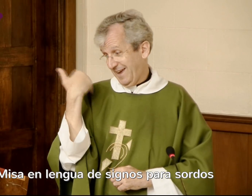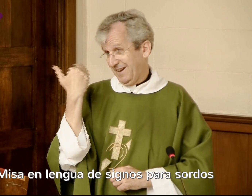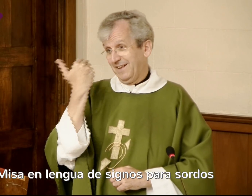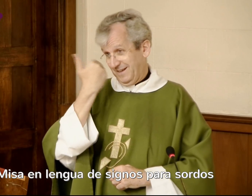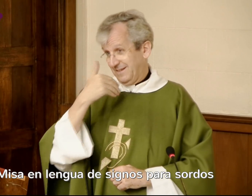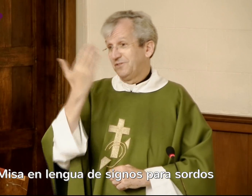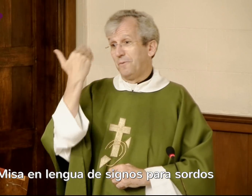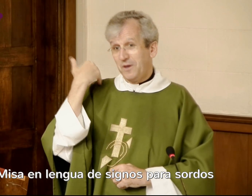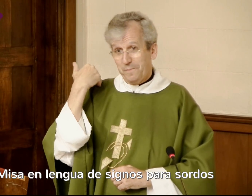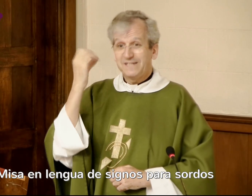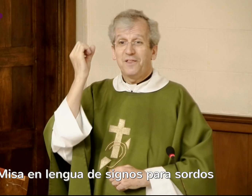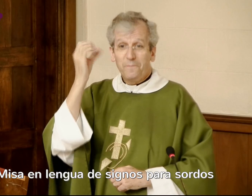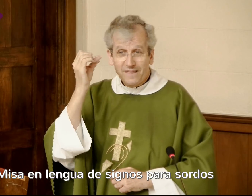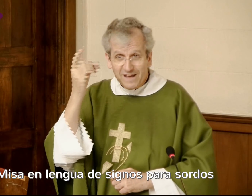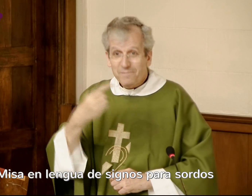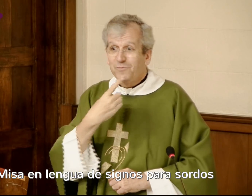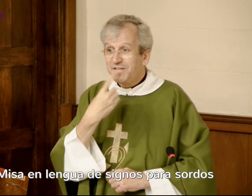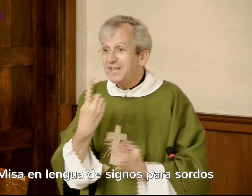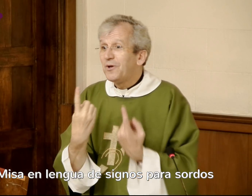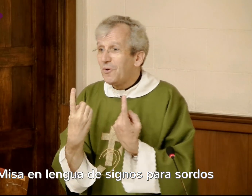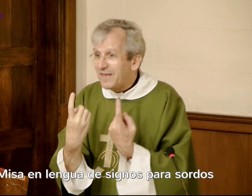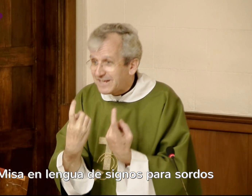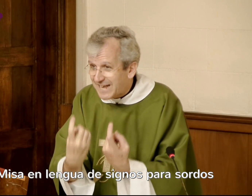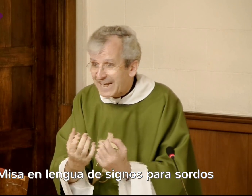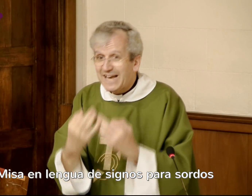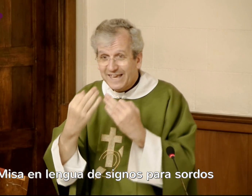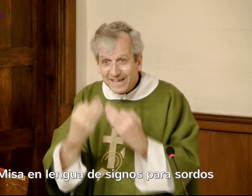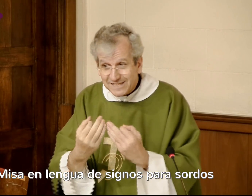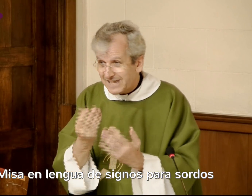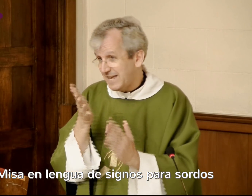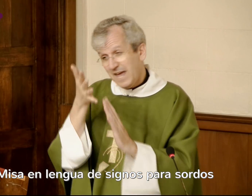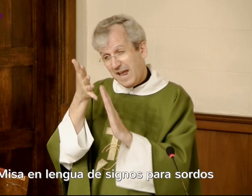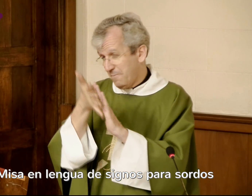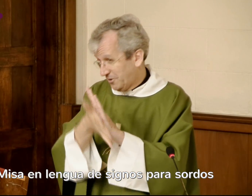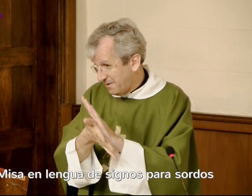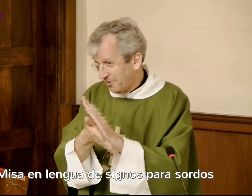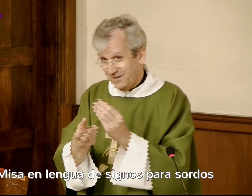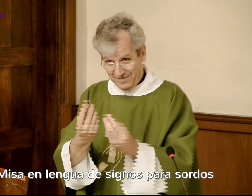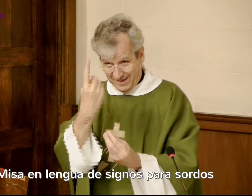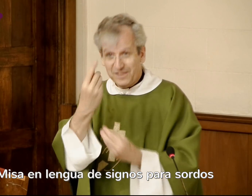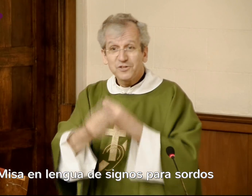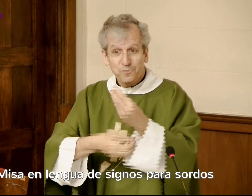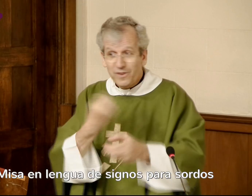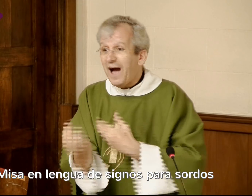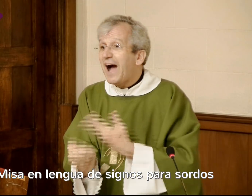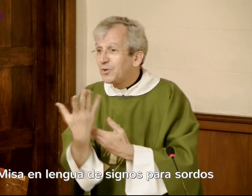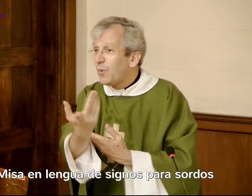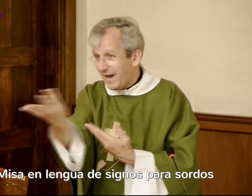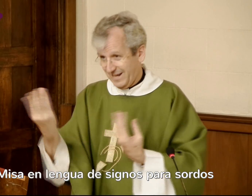el domingo pasado predicábamos diciendo lo necesaria que es el motivo de que Dios pueda actuar